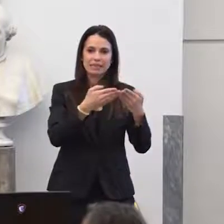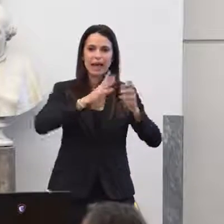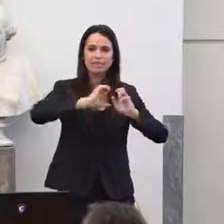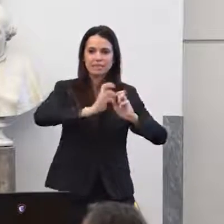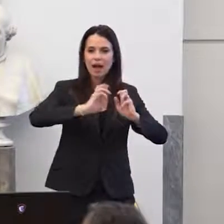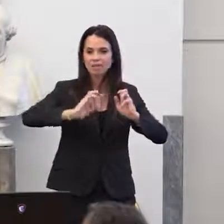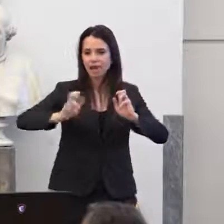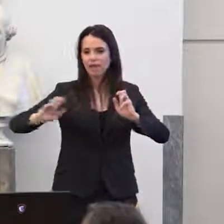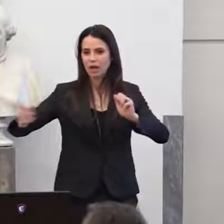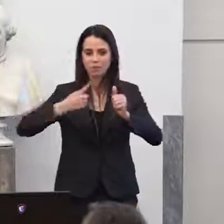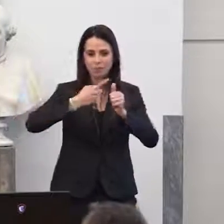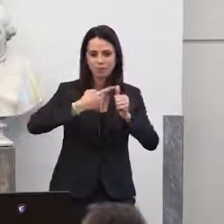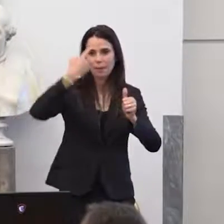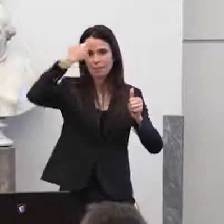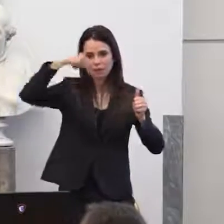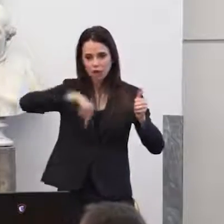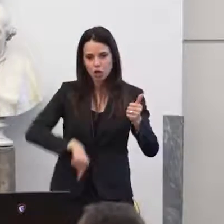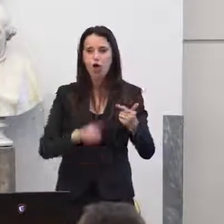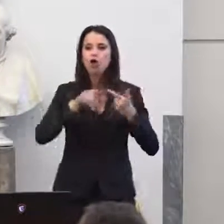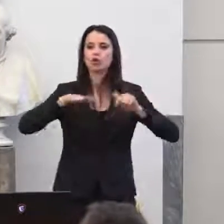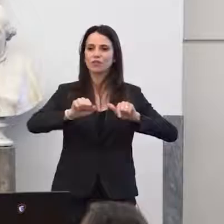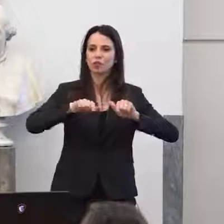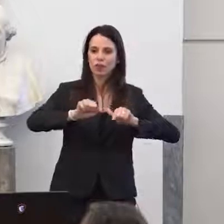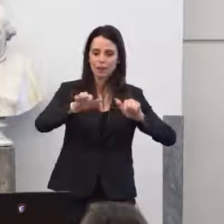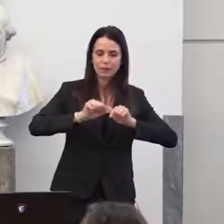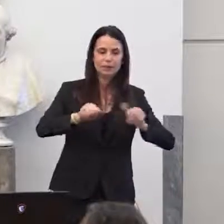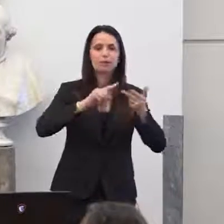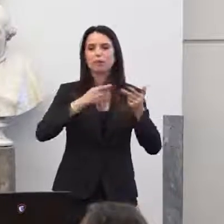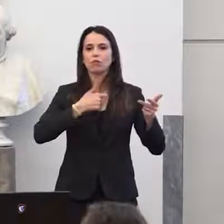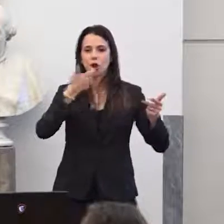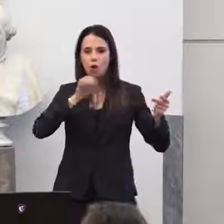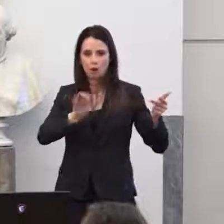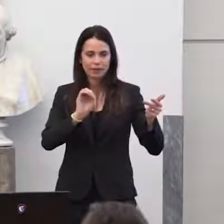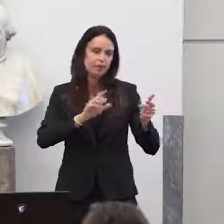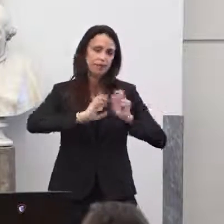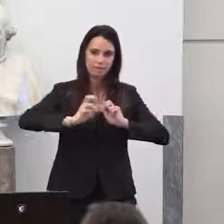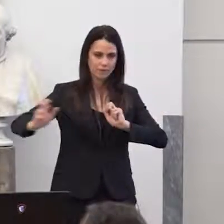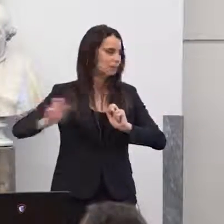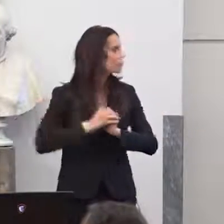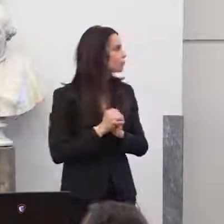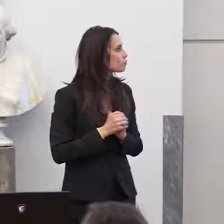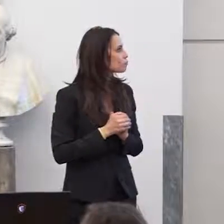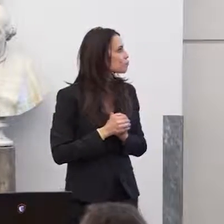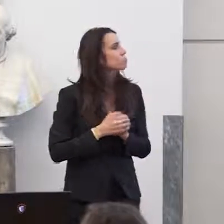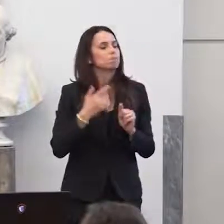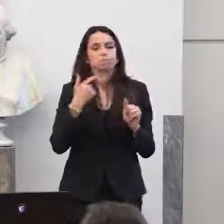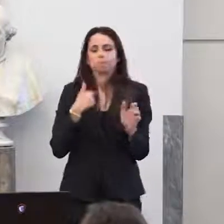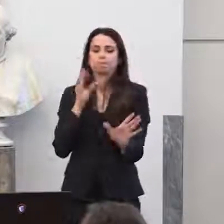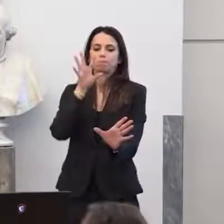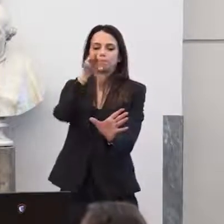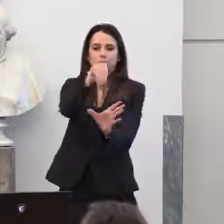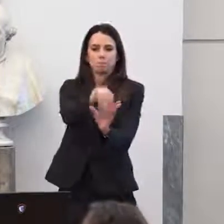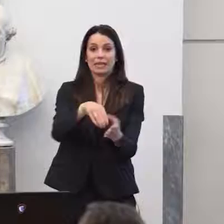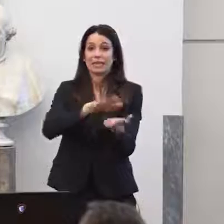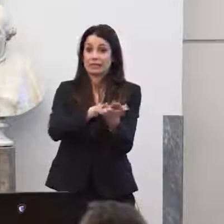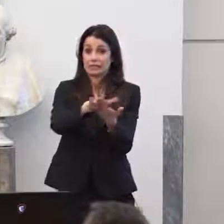quindi lo psicologo, il fisioterapista, l'ocupedista, eccetera, eccetera, eccetera. Quindi io entro al Santa Lucia, sperando